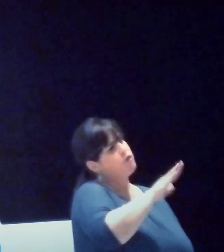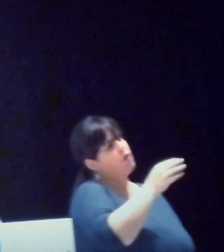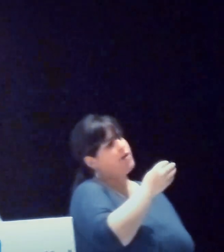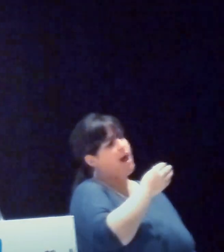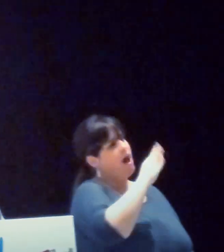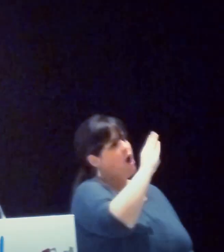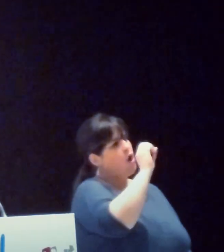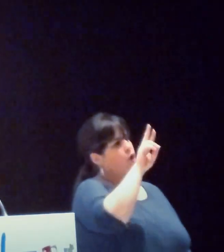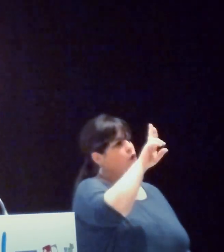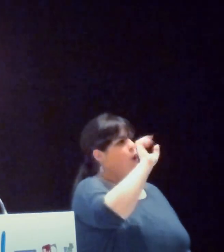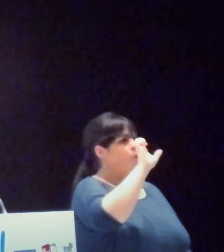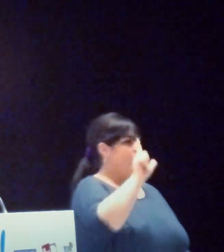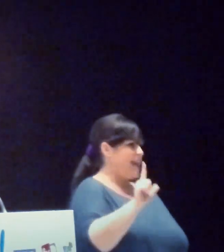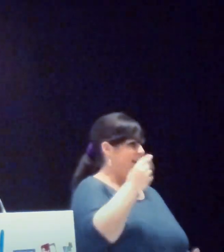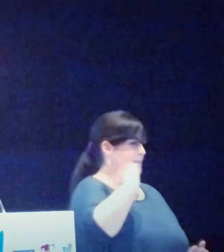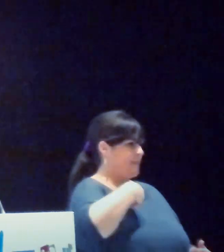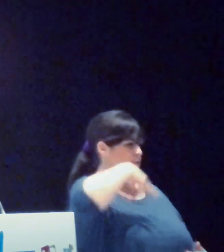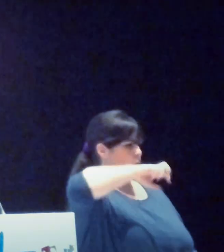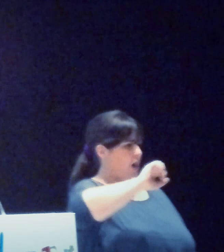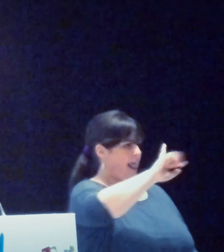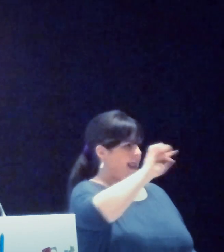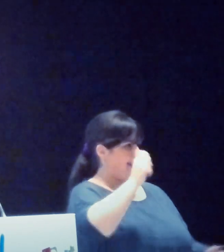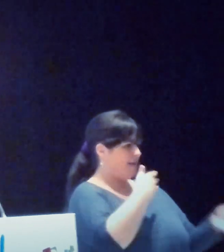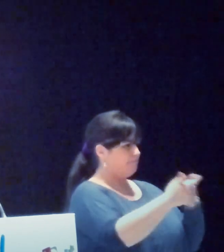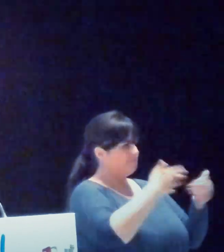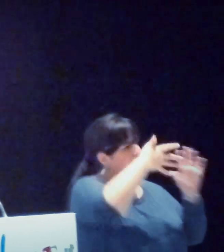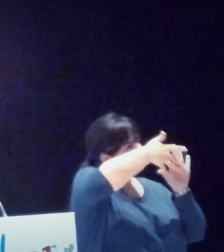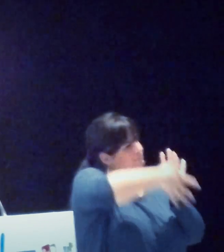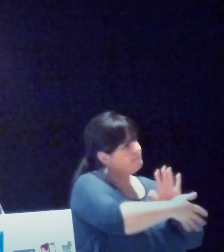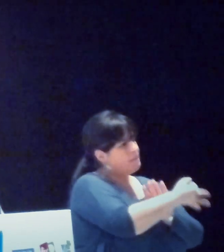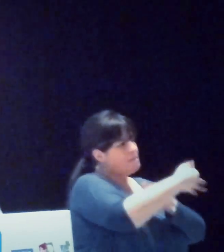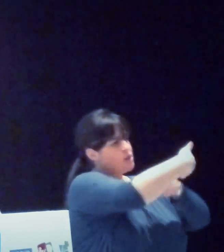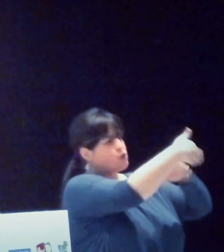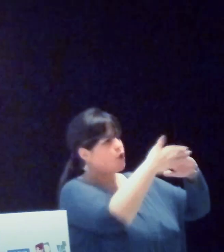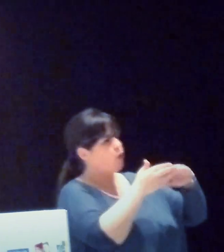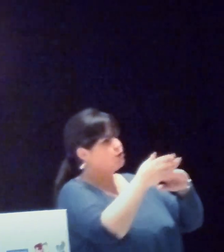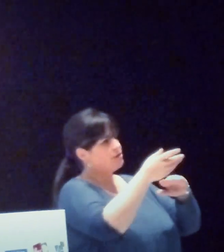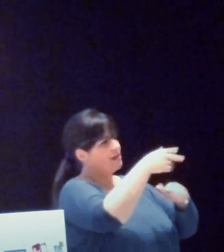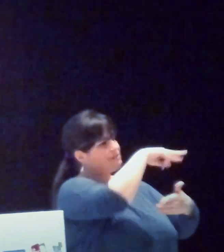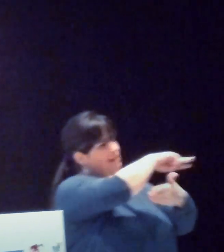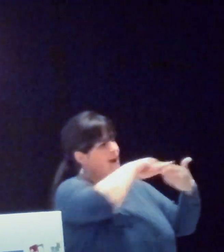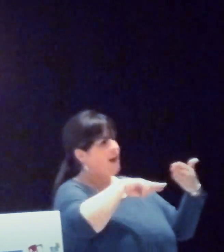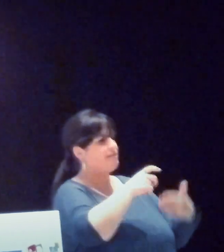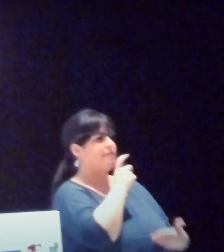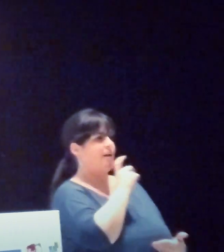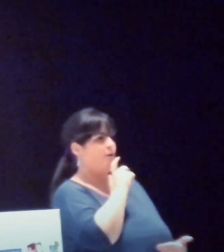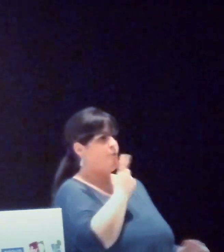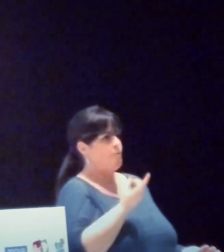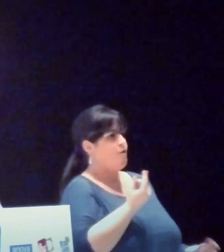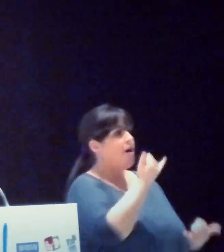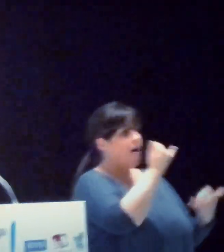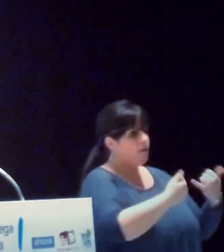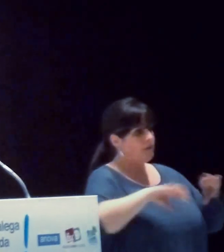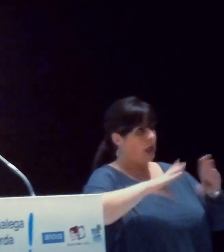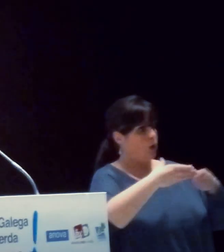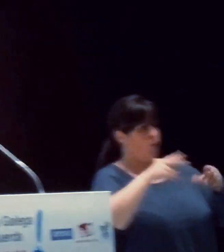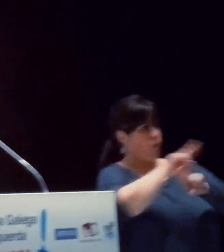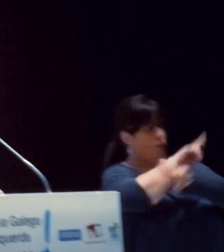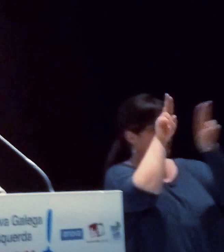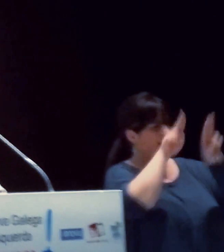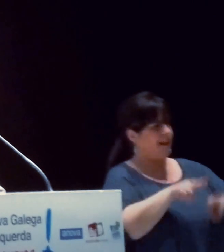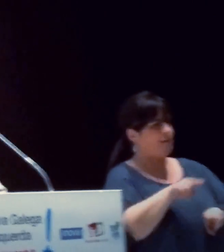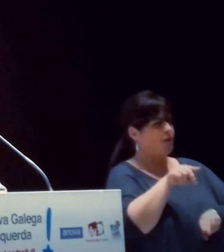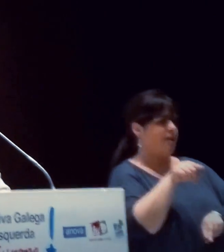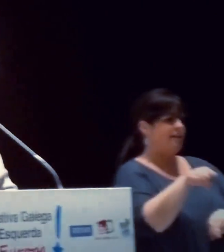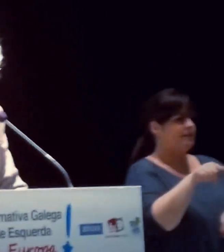grega que axexa de Benperto as costas de Anatolia. Unha internacional na que